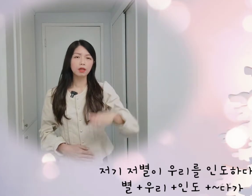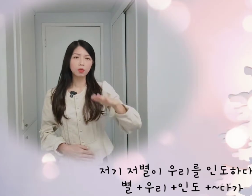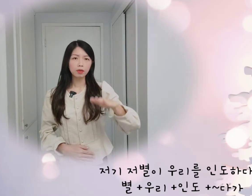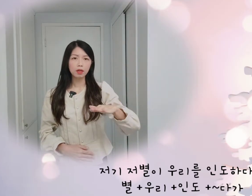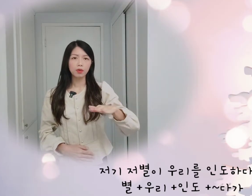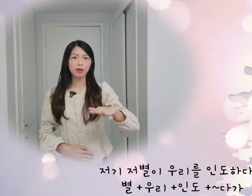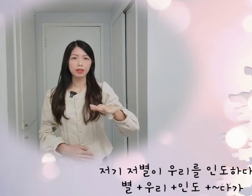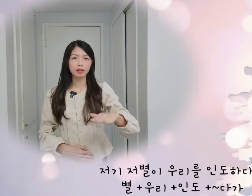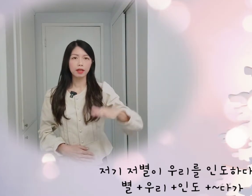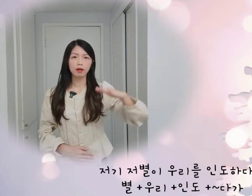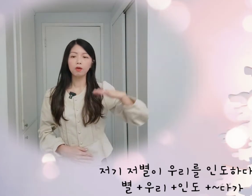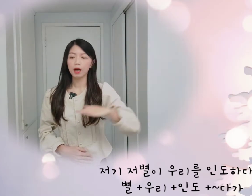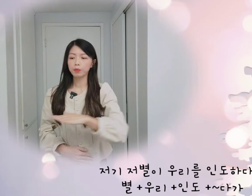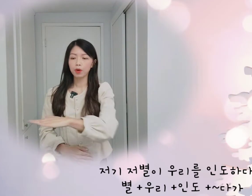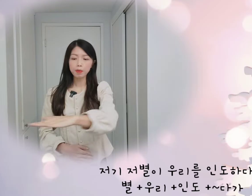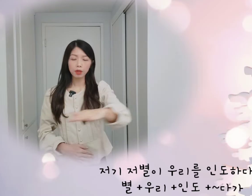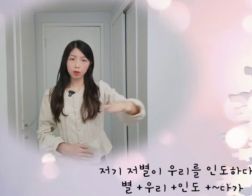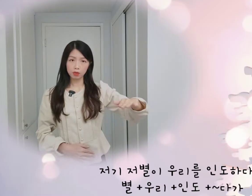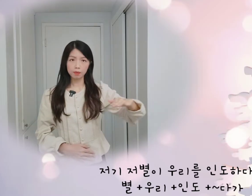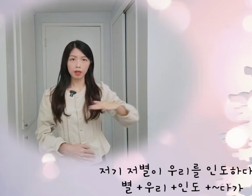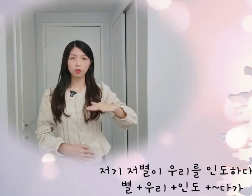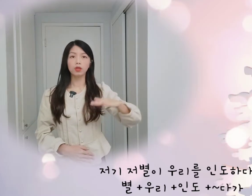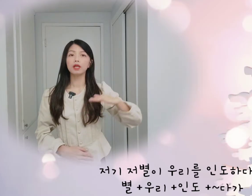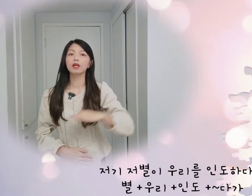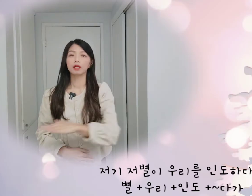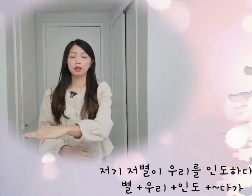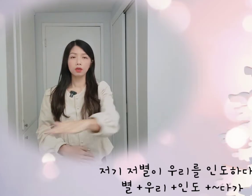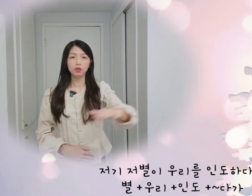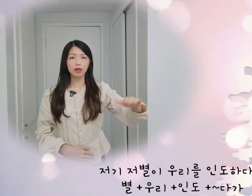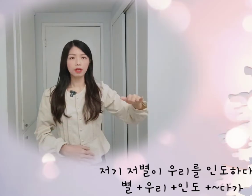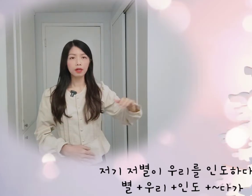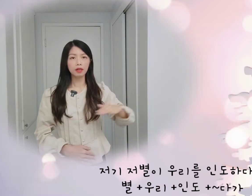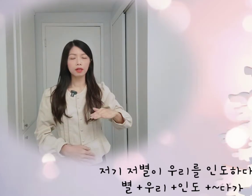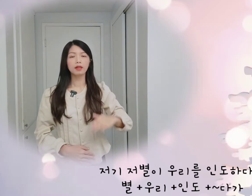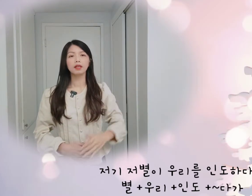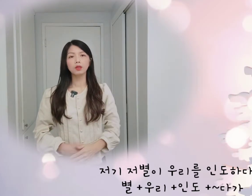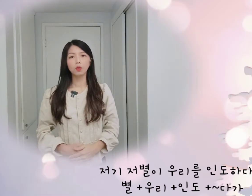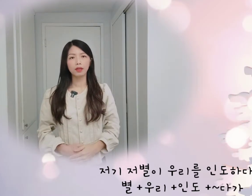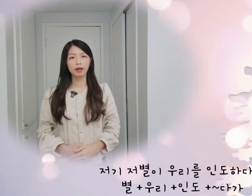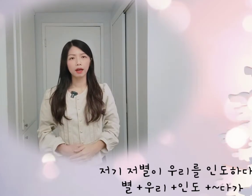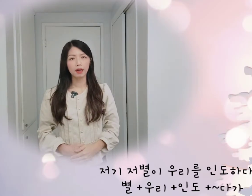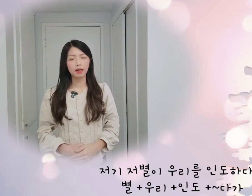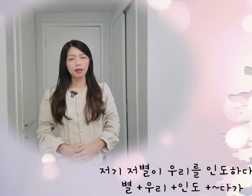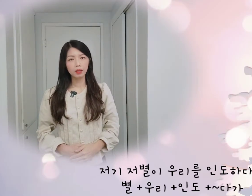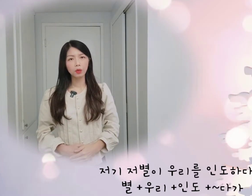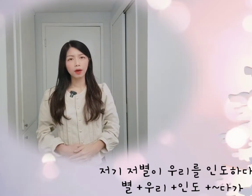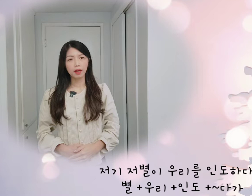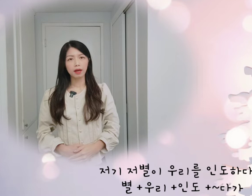수어는 손등이 위로 한 이 상태에서 앞으로 한 바퀴 돌려주시면 돼요. 우리를